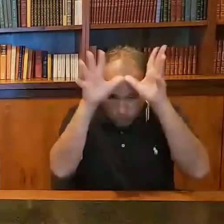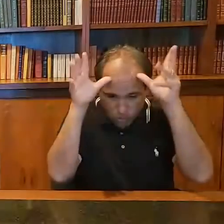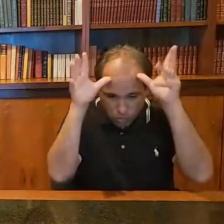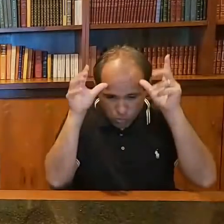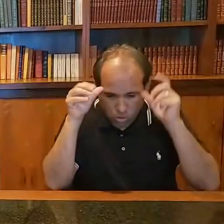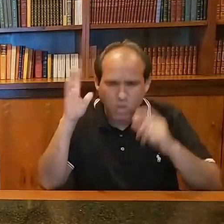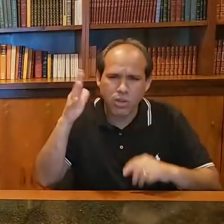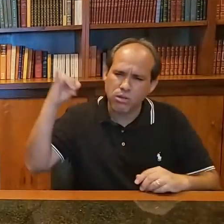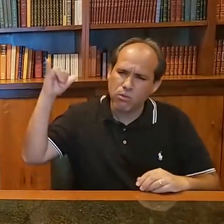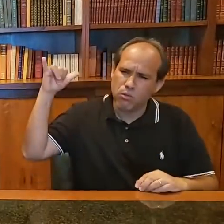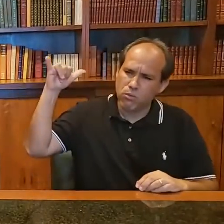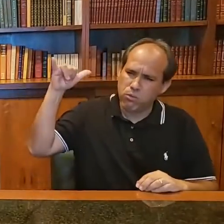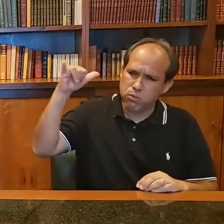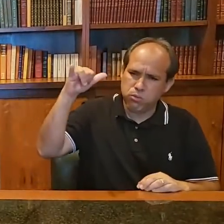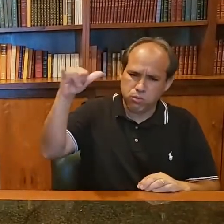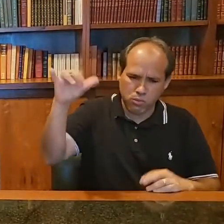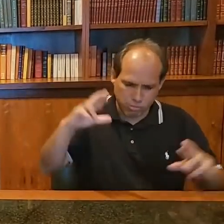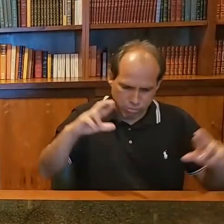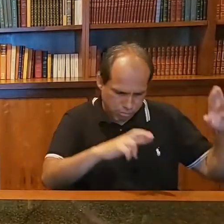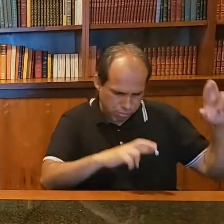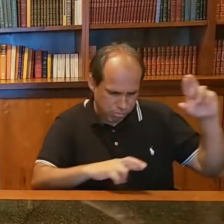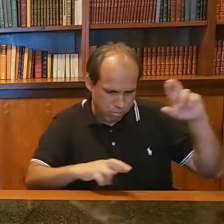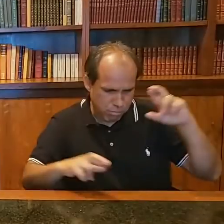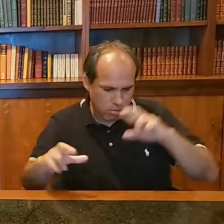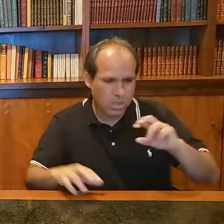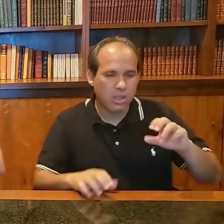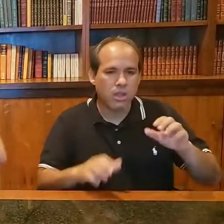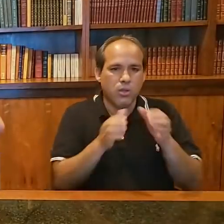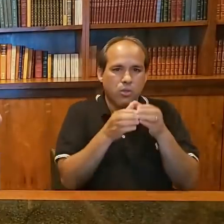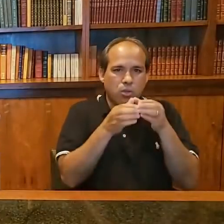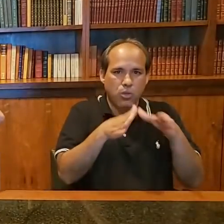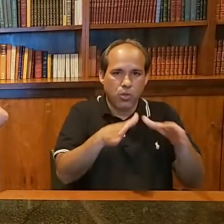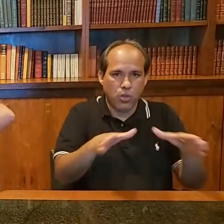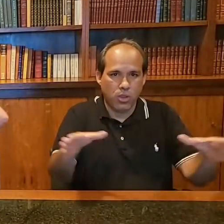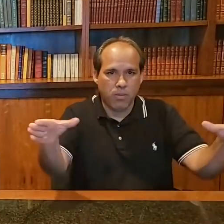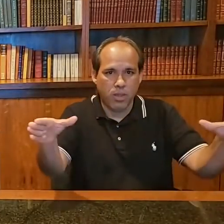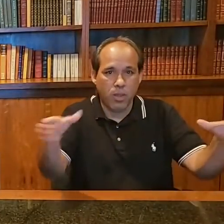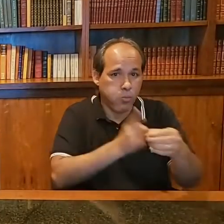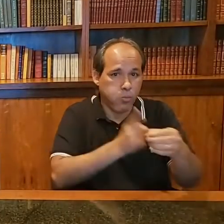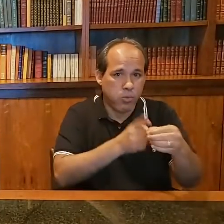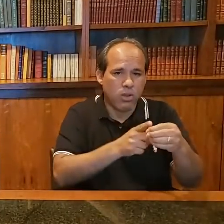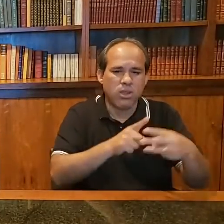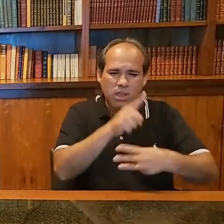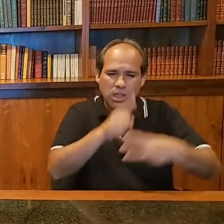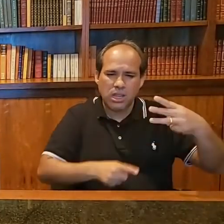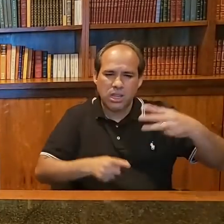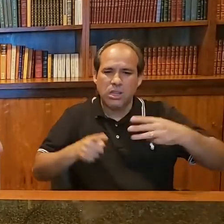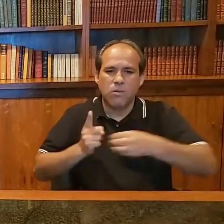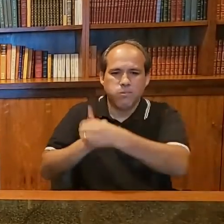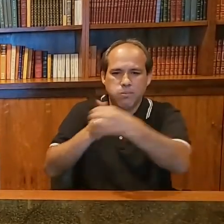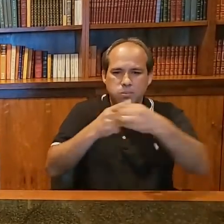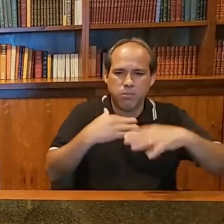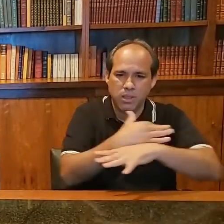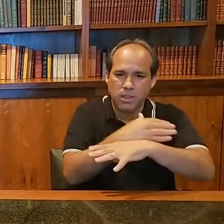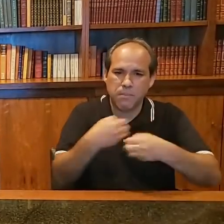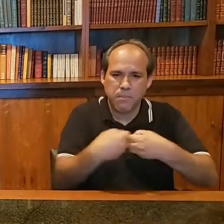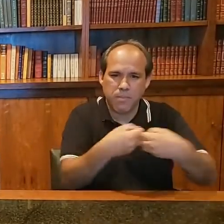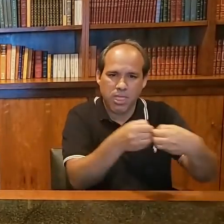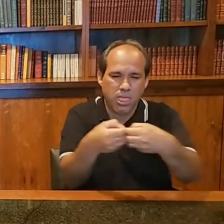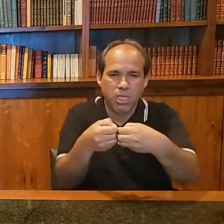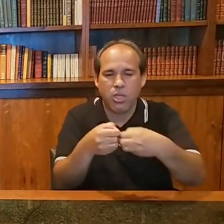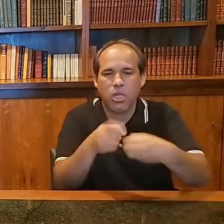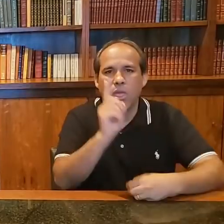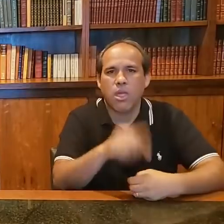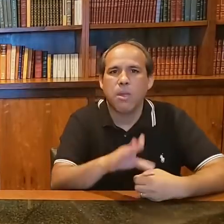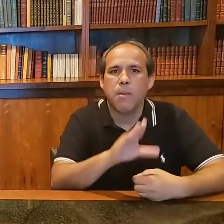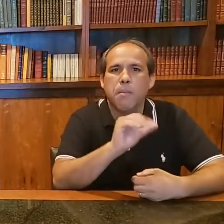sobrevoando a área que pega basicamente São Gabriel da Cachoeira, mas tem 3 municípios ali coladinho, né? Que